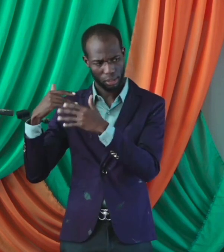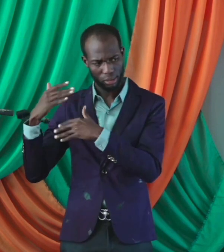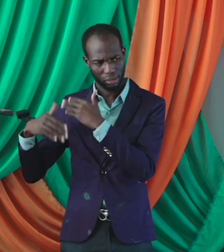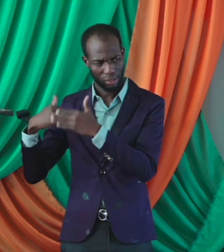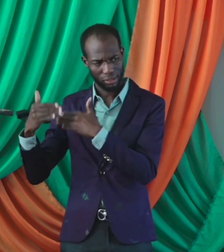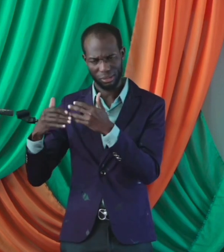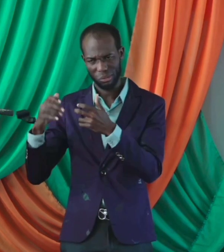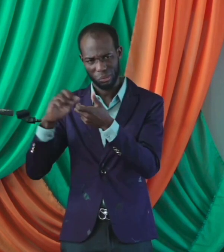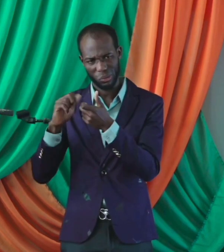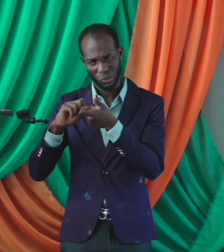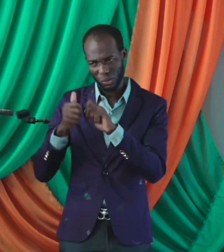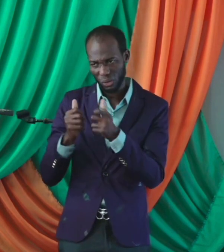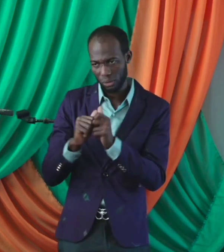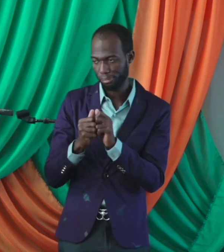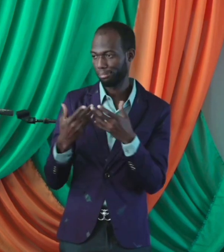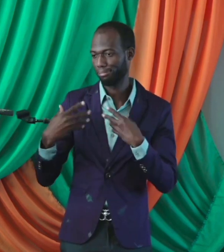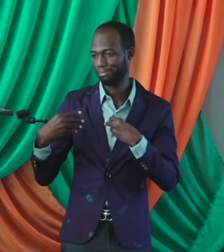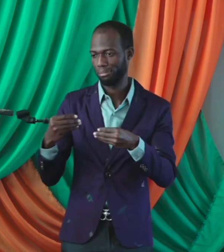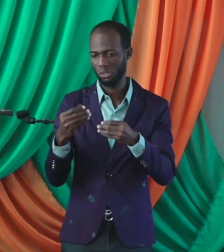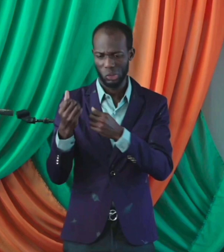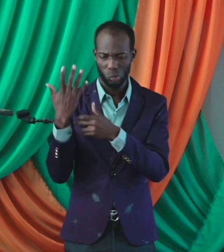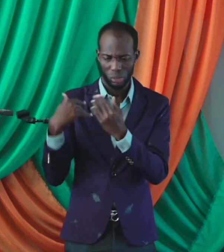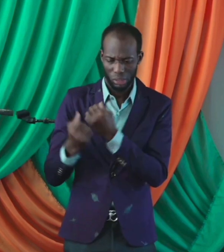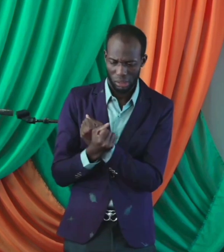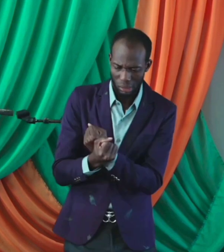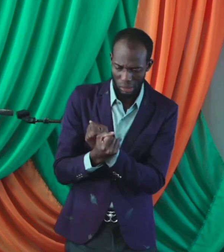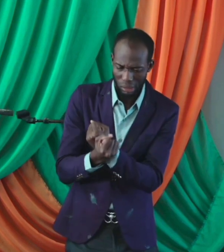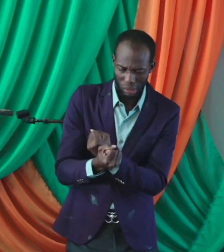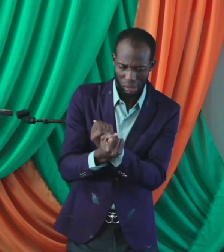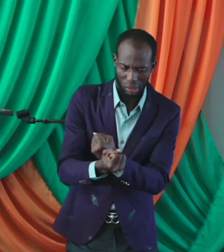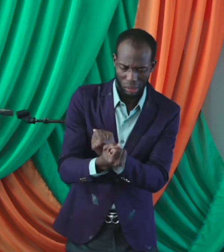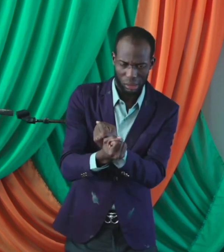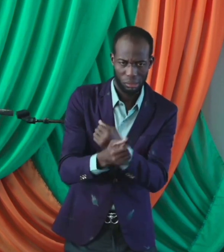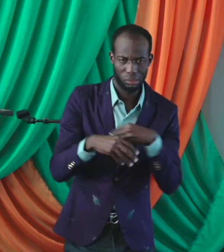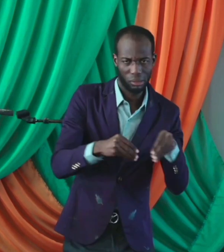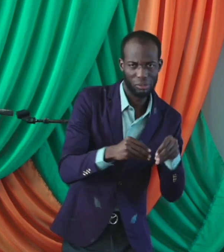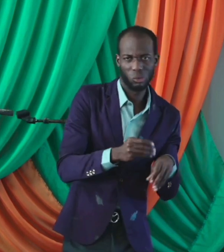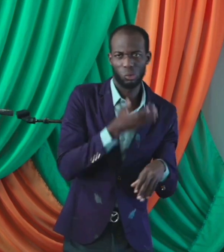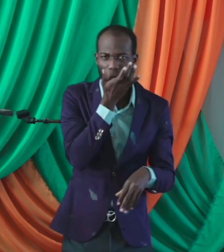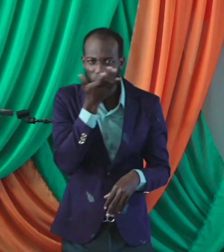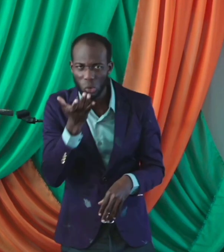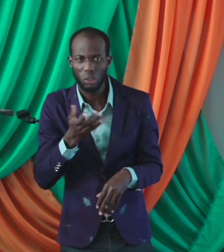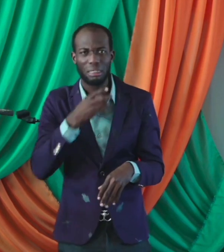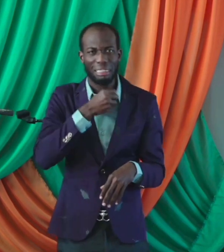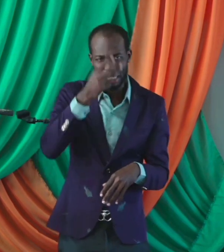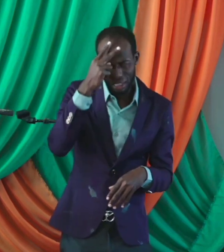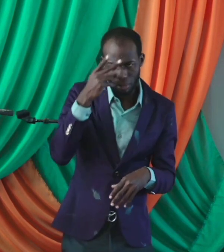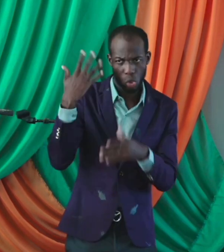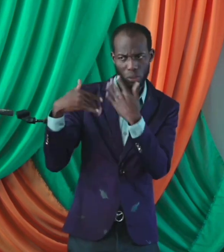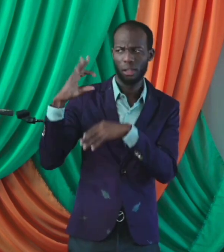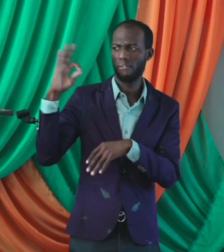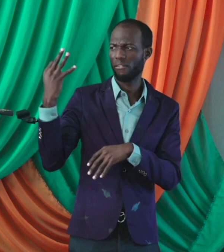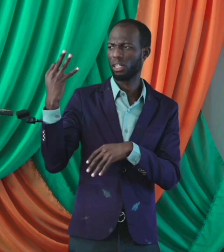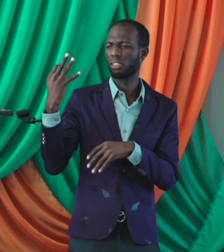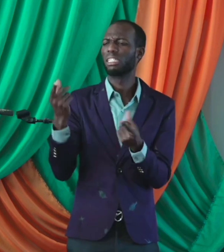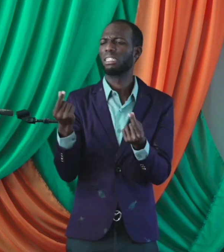dans chaîne grenier. Yo vend mais petit cabrit, petit mouton, petit cochon, deux bouquets de marché. Côté la France fait